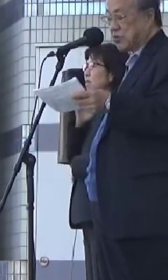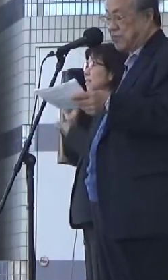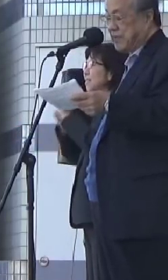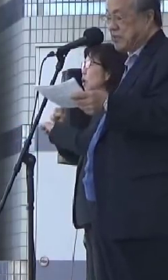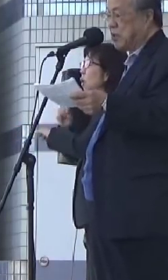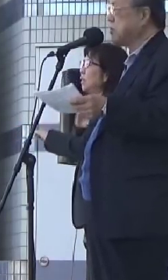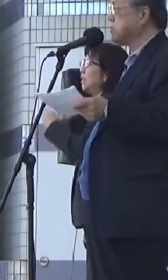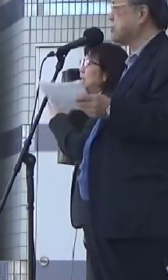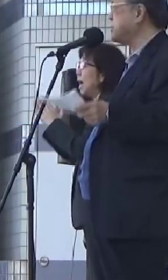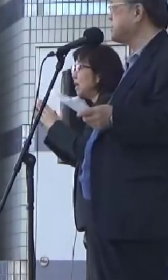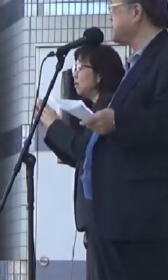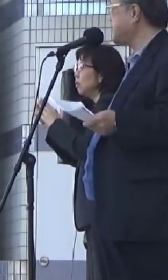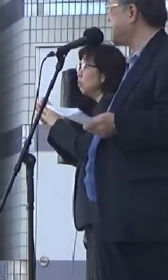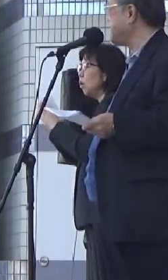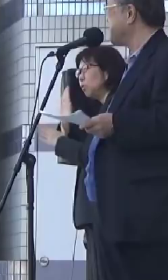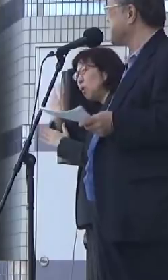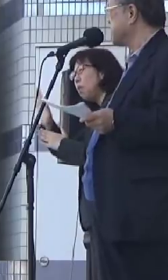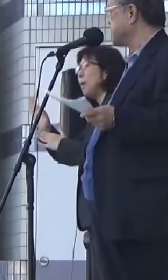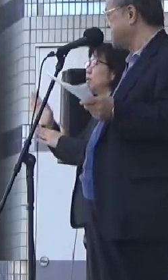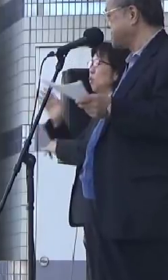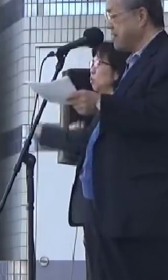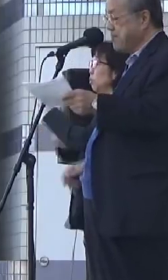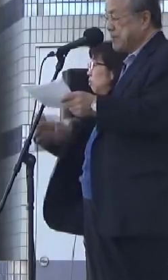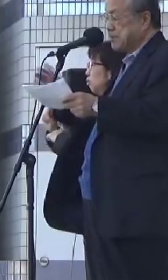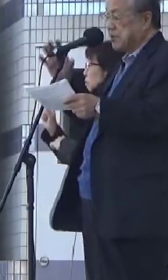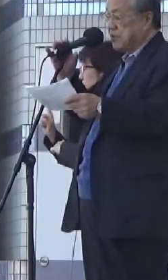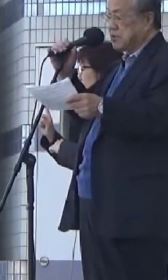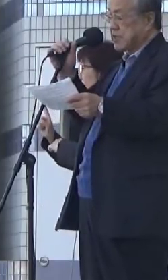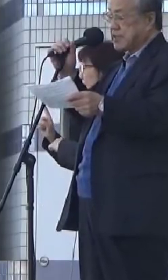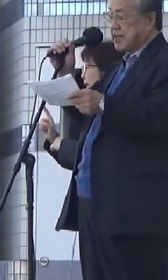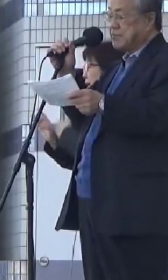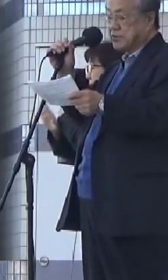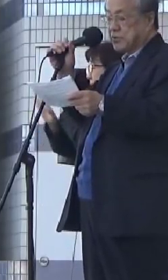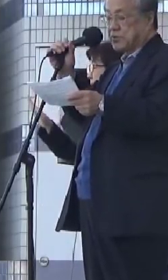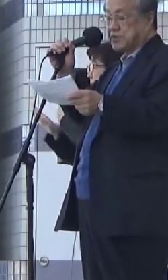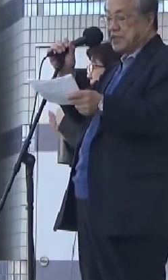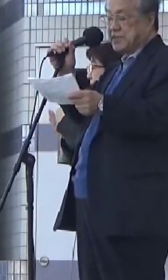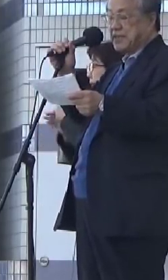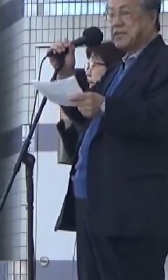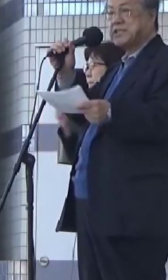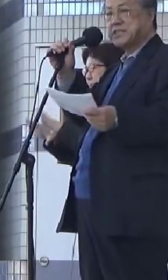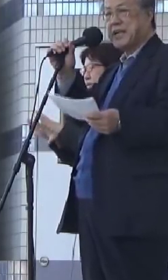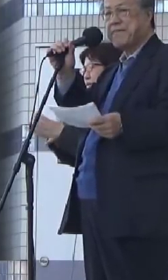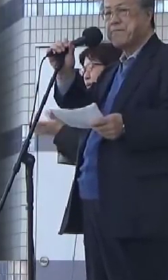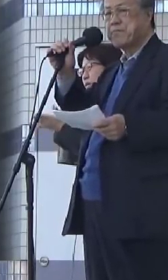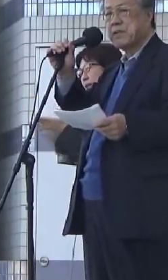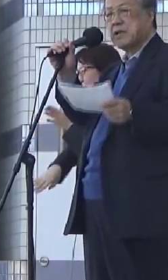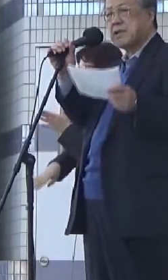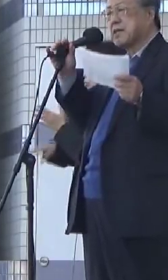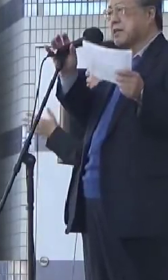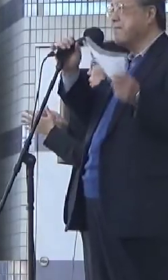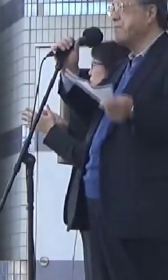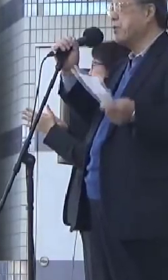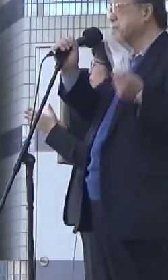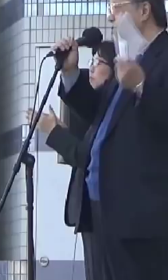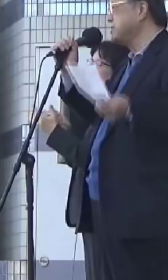の当面の取り組みは脱原発を戦うことを前提にして憲法9